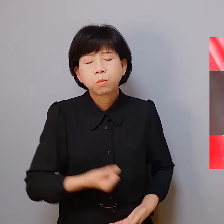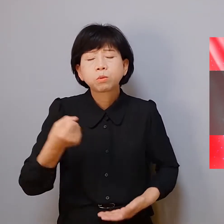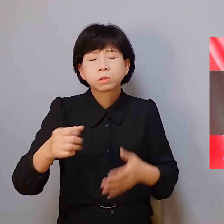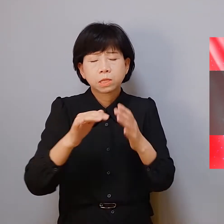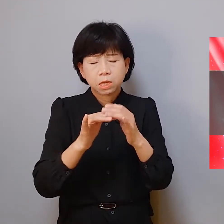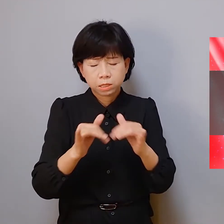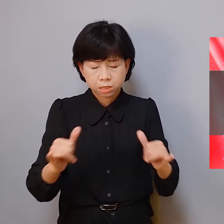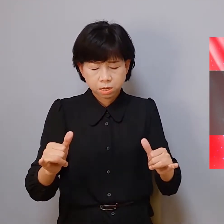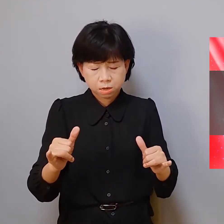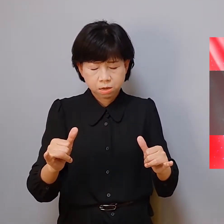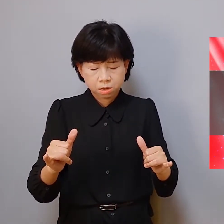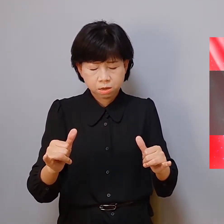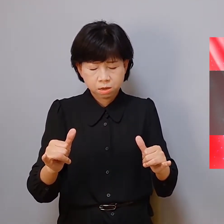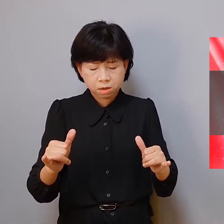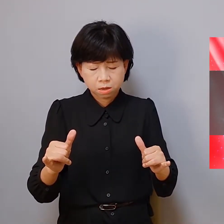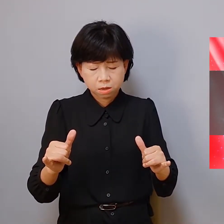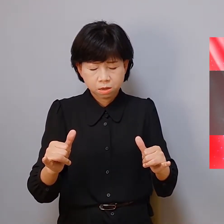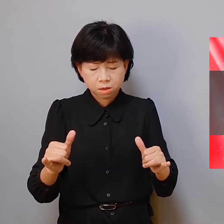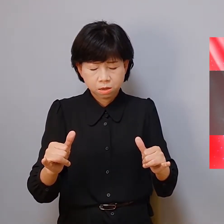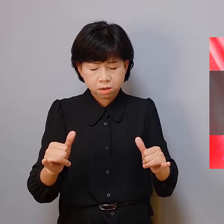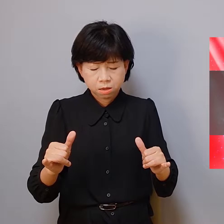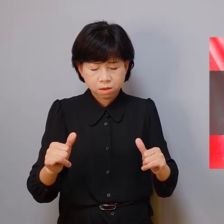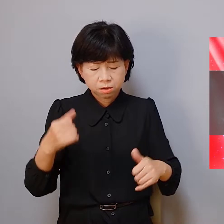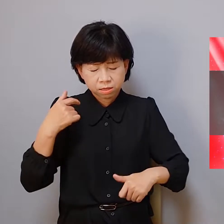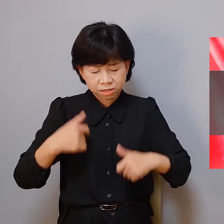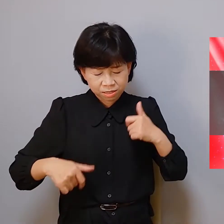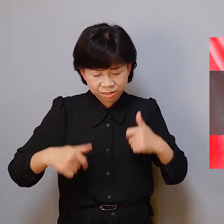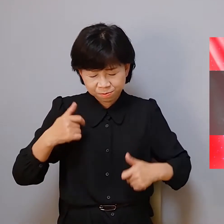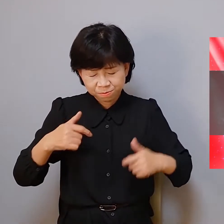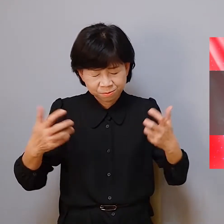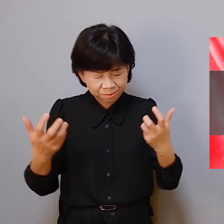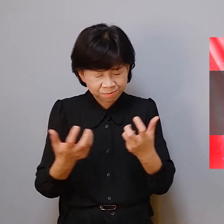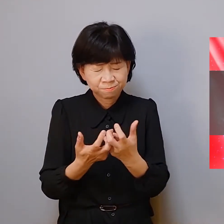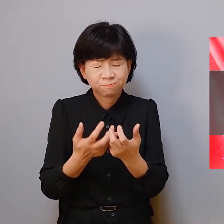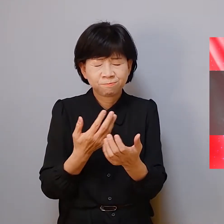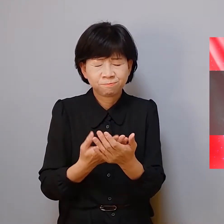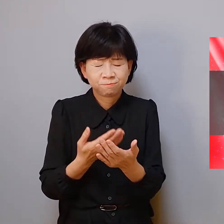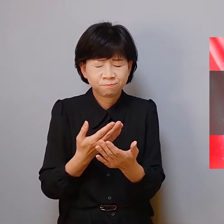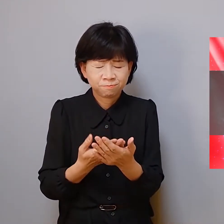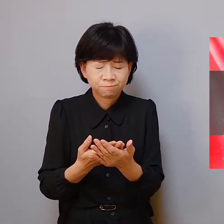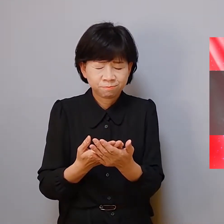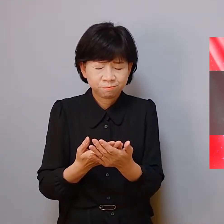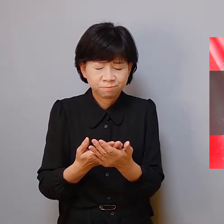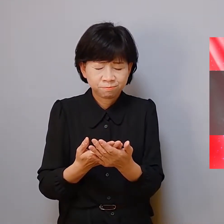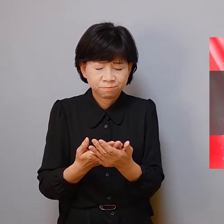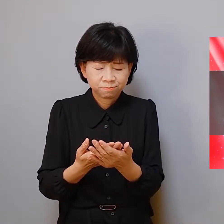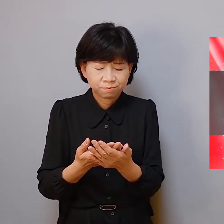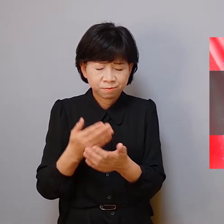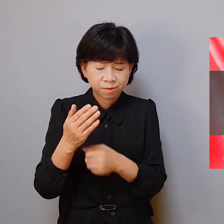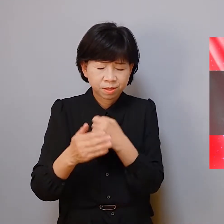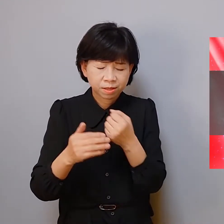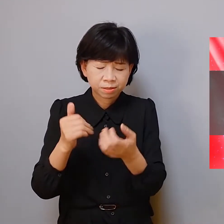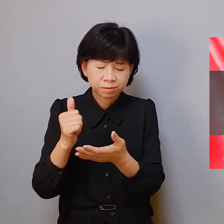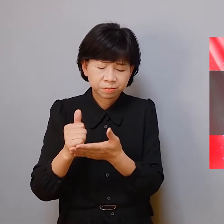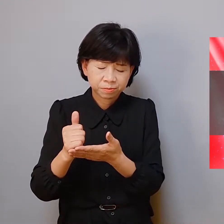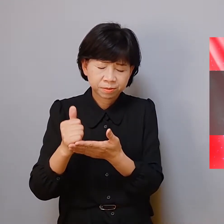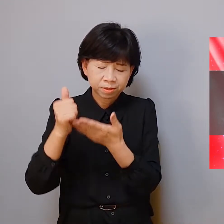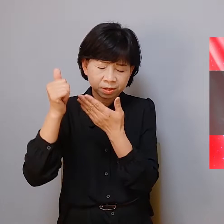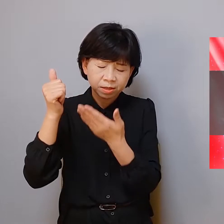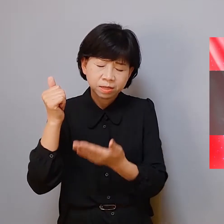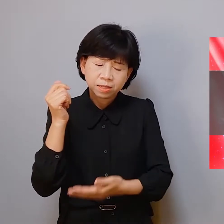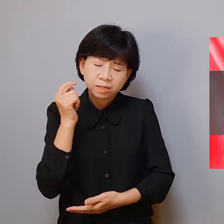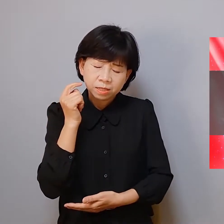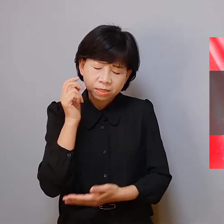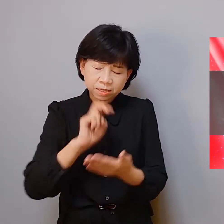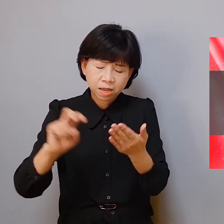봉사의 자리로 나아갈수록 샘솟는 기쁨을 경험하게 하옵소서. 찬양으로 영광 돌리는 은혜